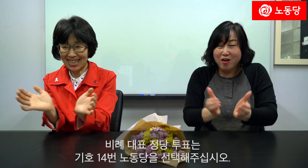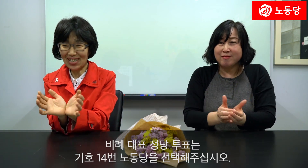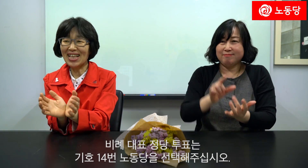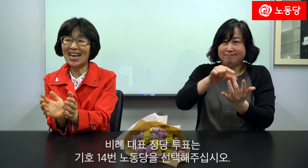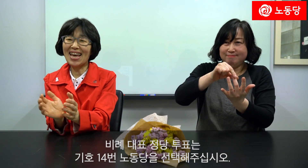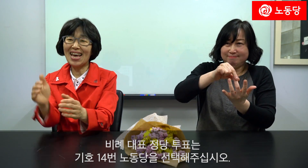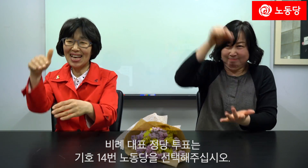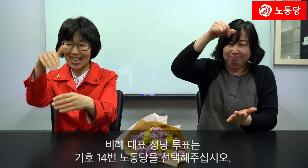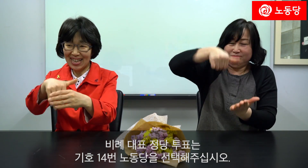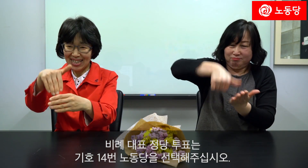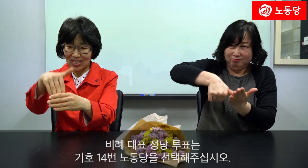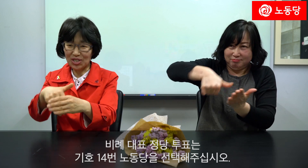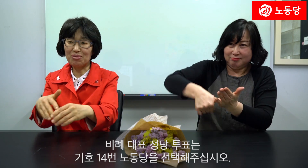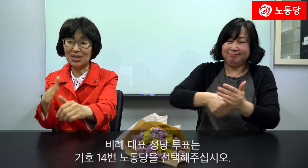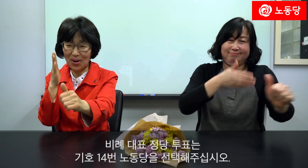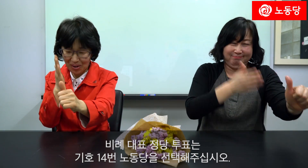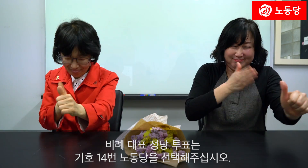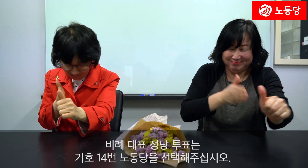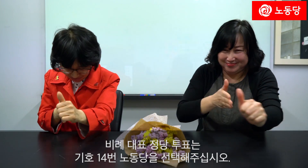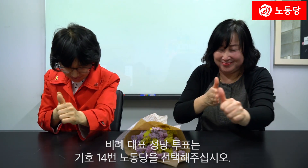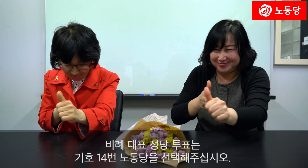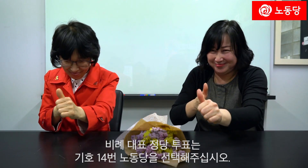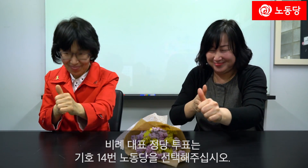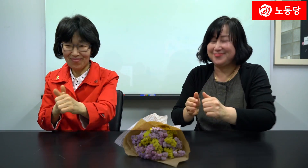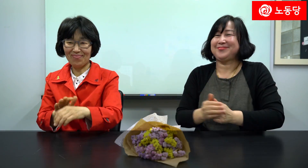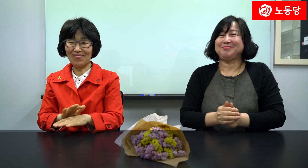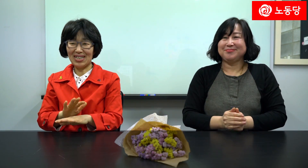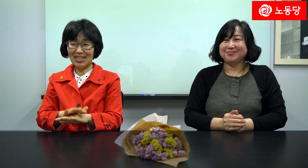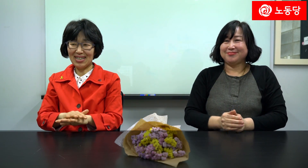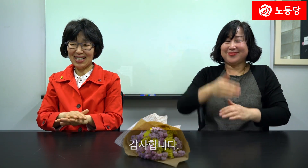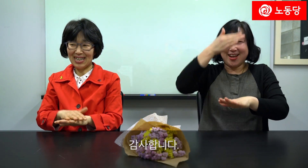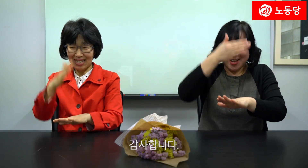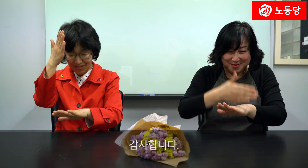노동당을 선택해 주십시오.